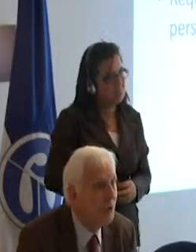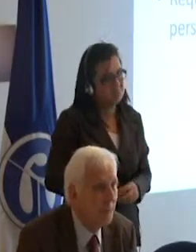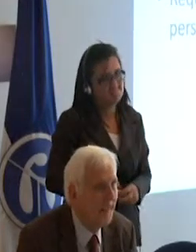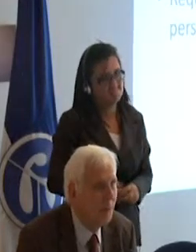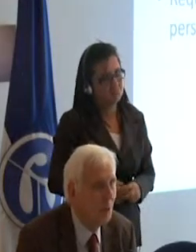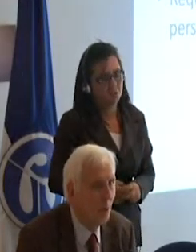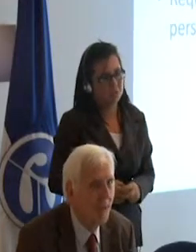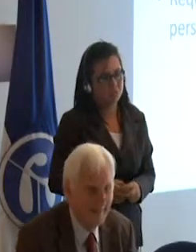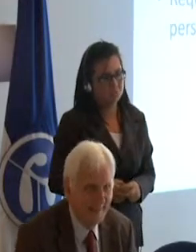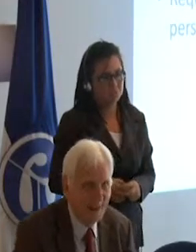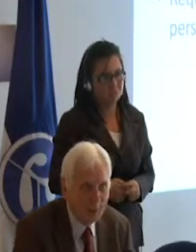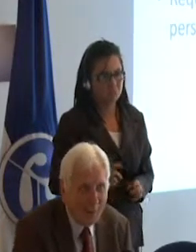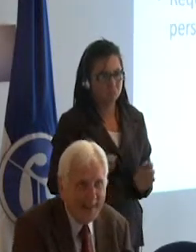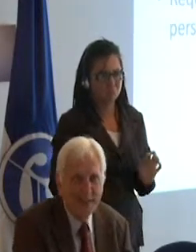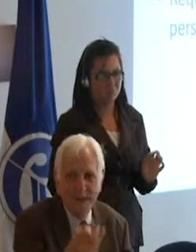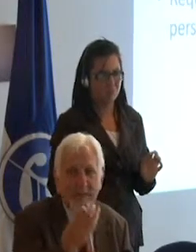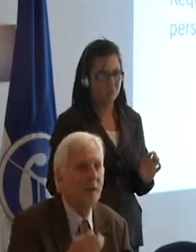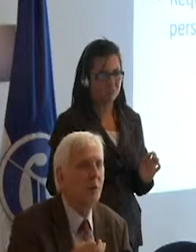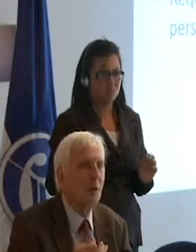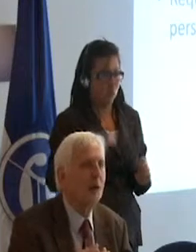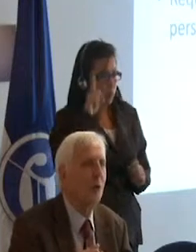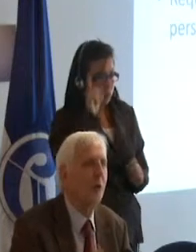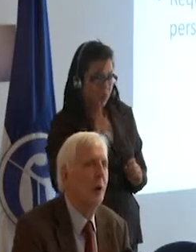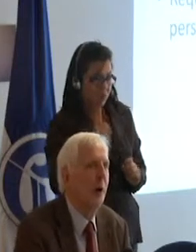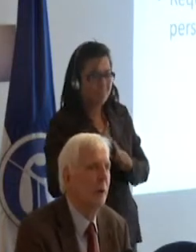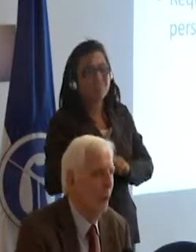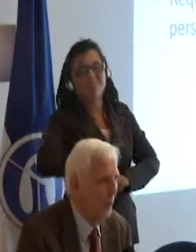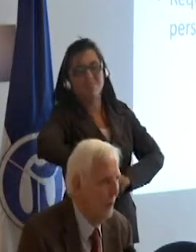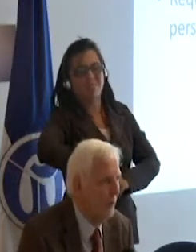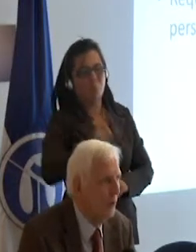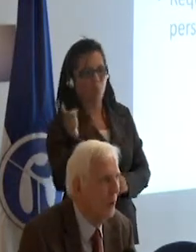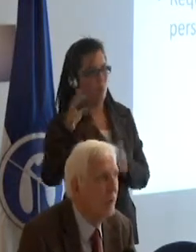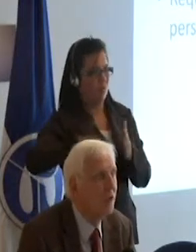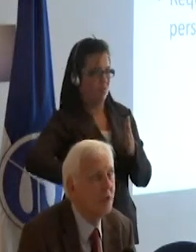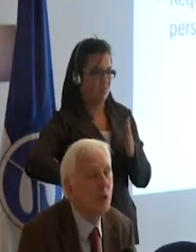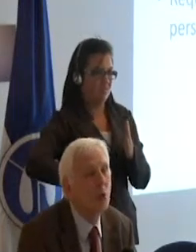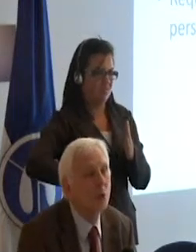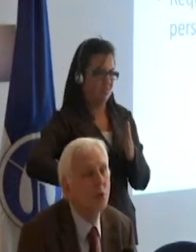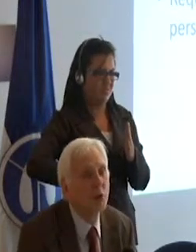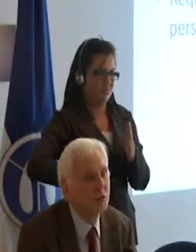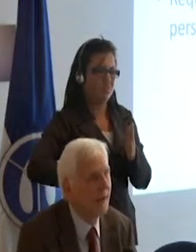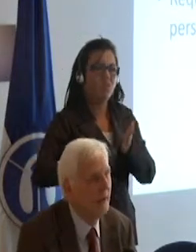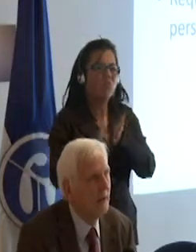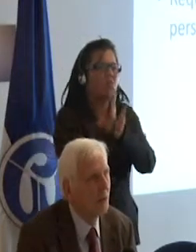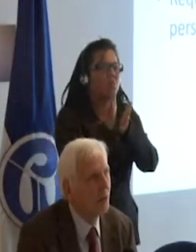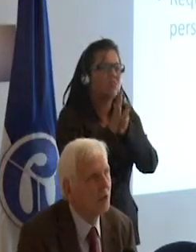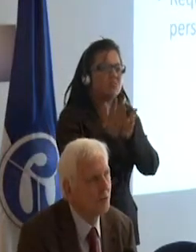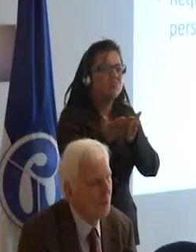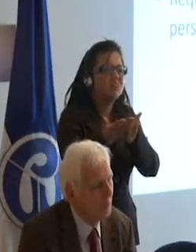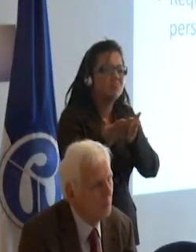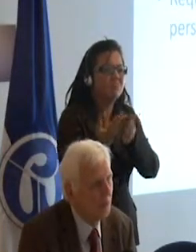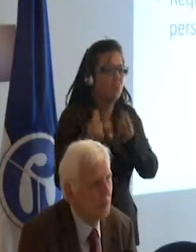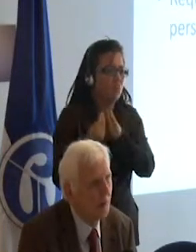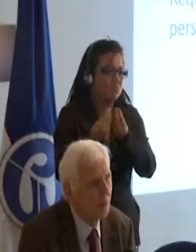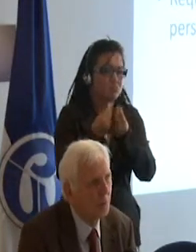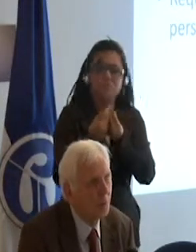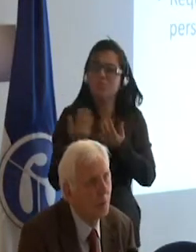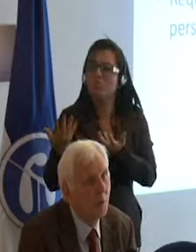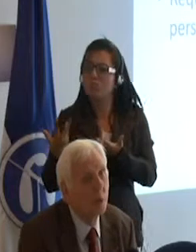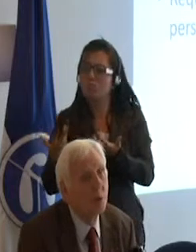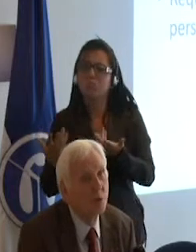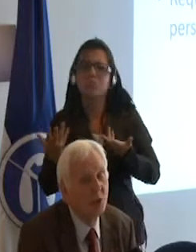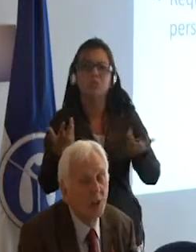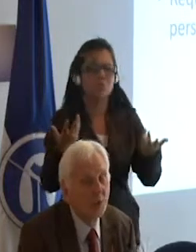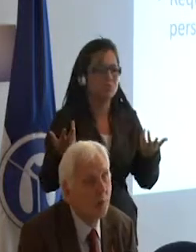pero resulta que no leyeron. Toman informaciones, se informan con sus colegas,